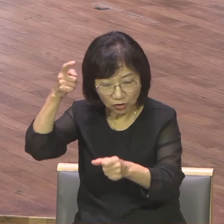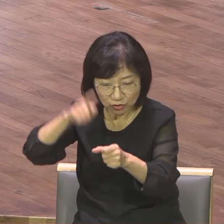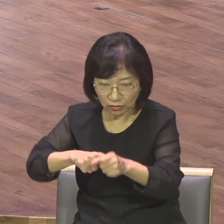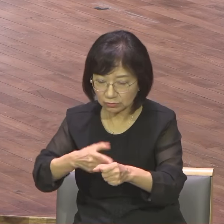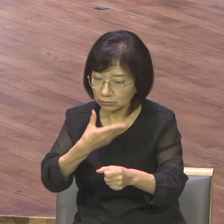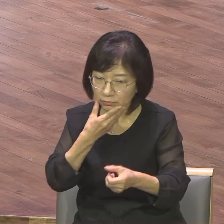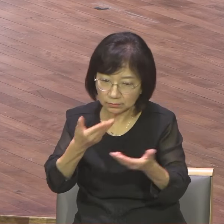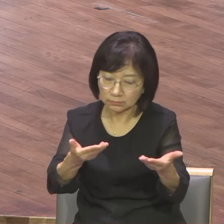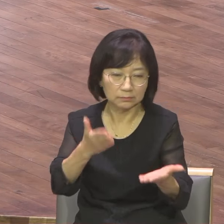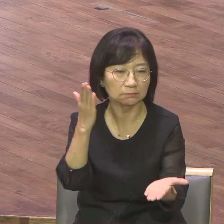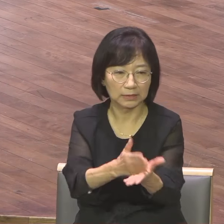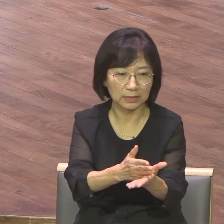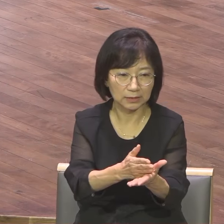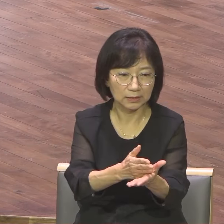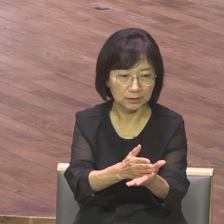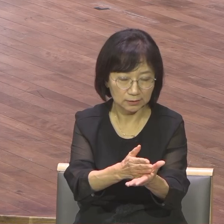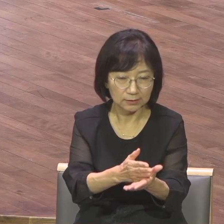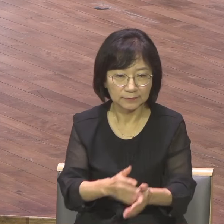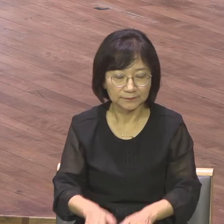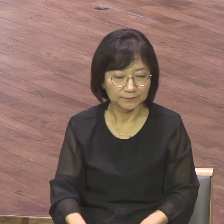영혼 구원에 대해서는